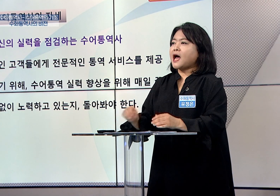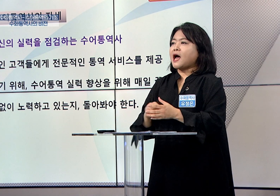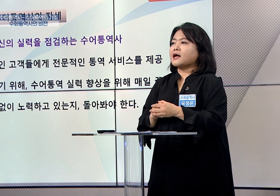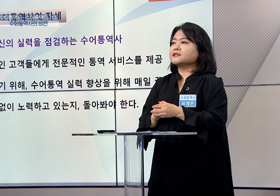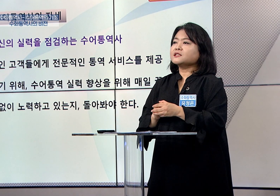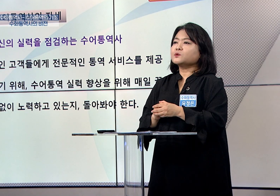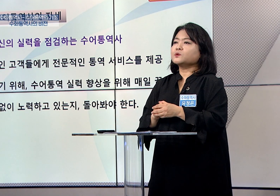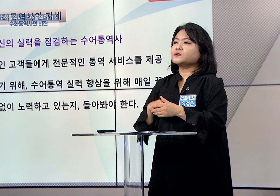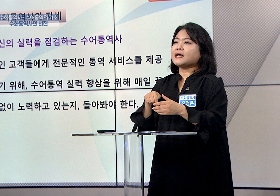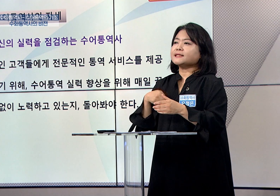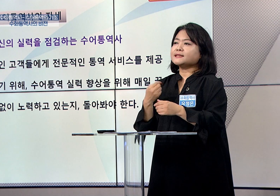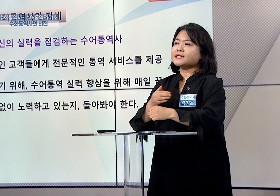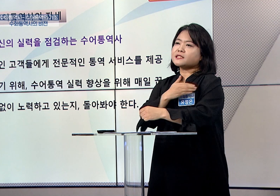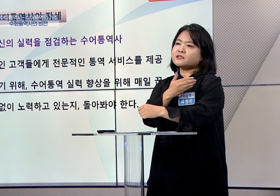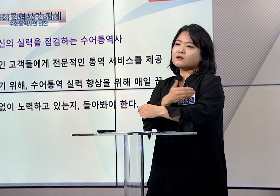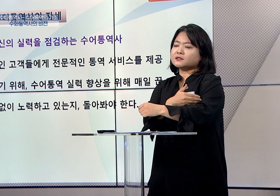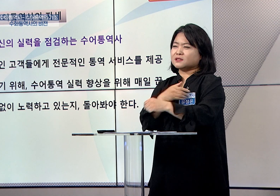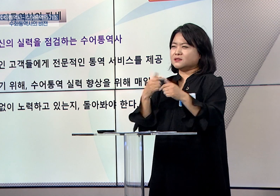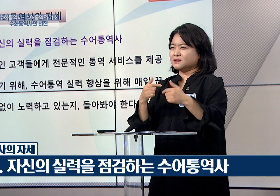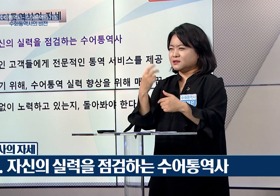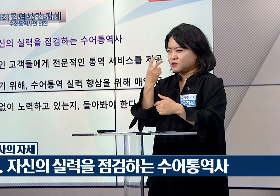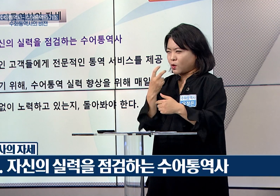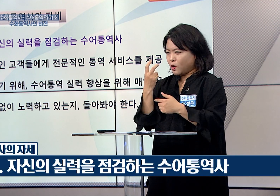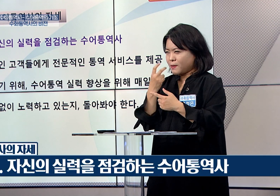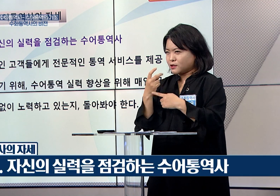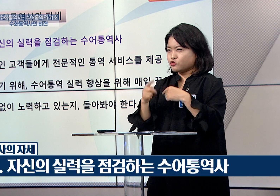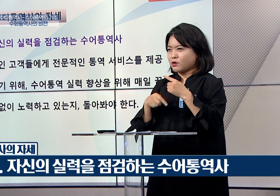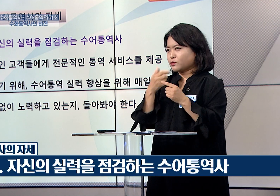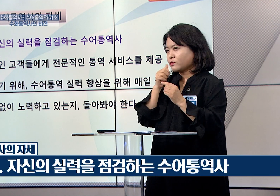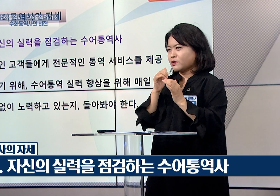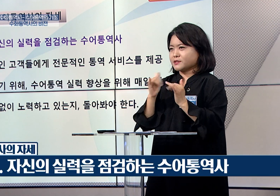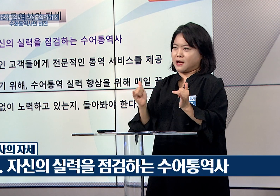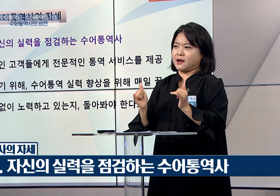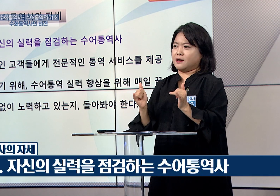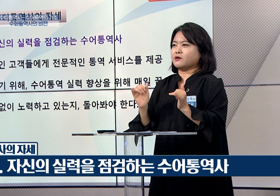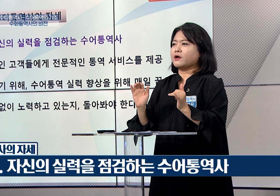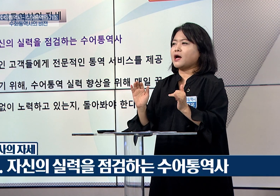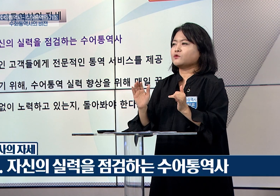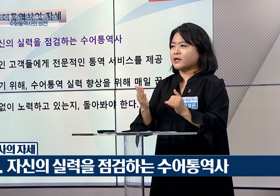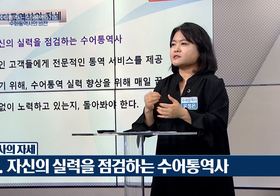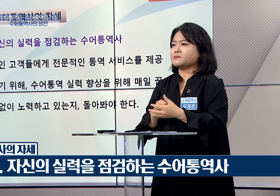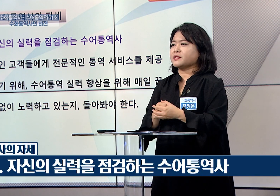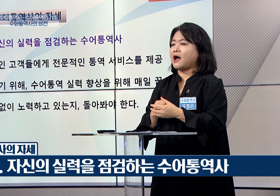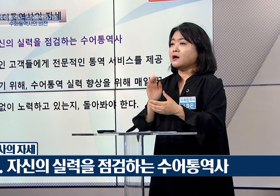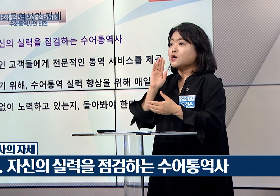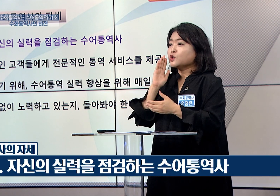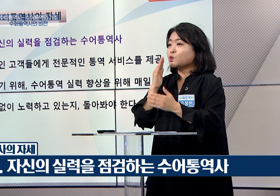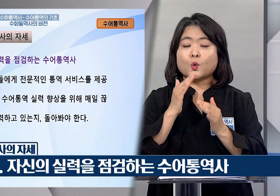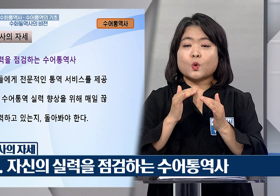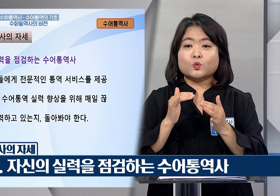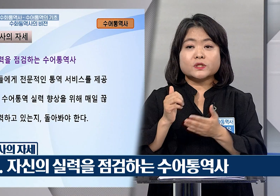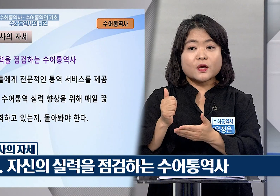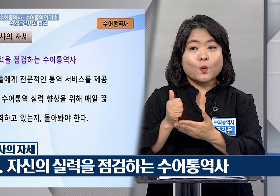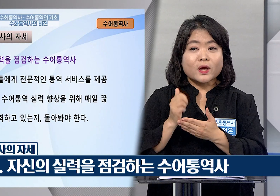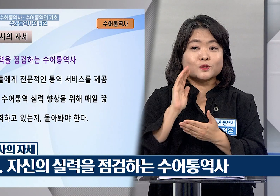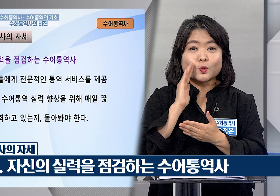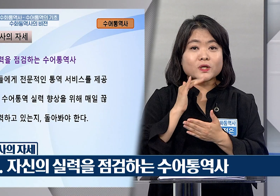자, 그리고 자신의 실력을 늘 점검하는 수화통역사여야 되겠습니다. 우리의 고객은